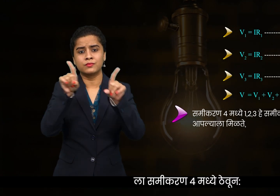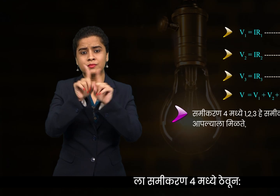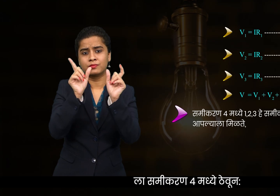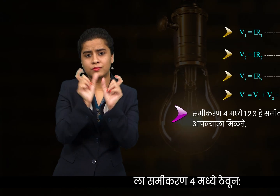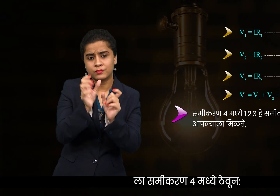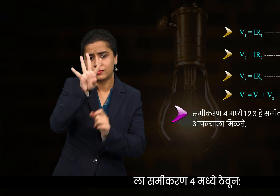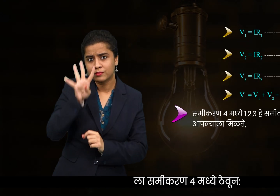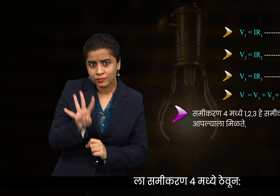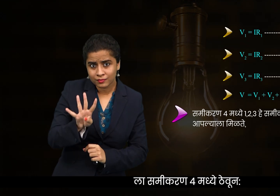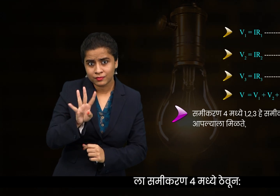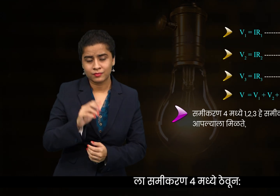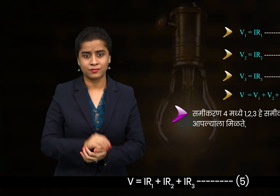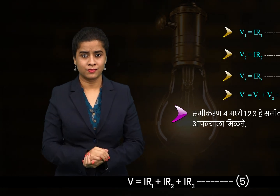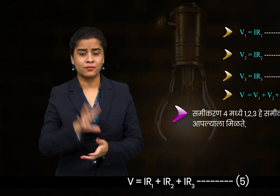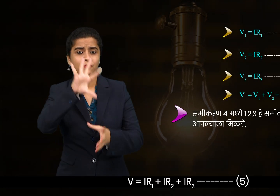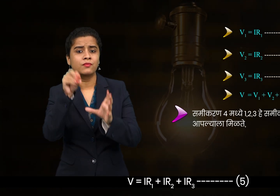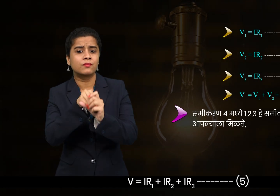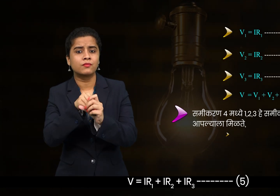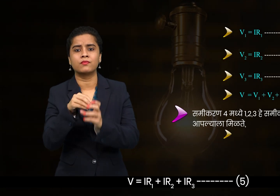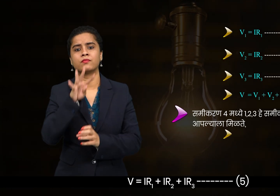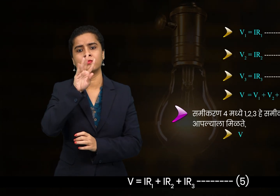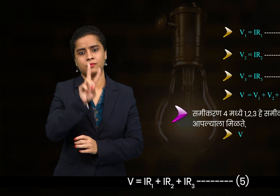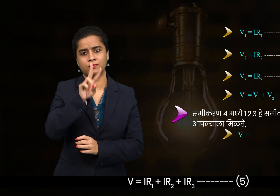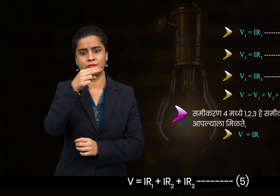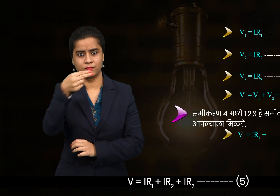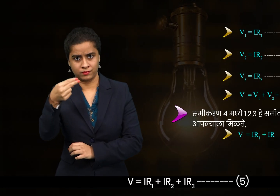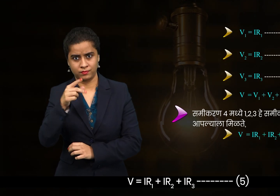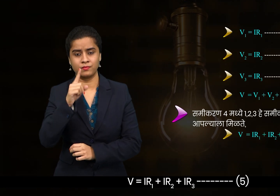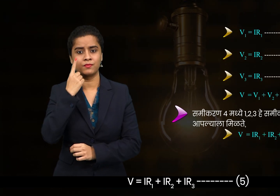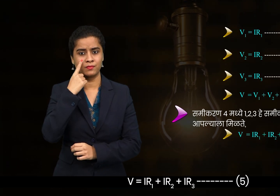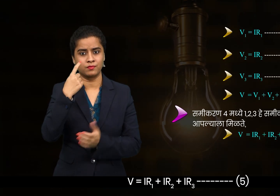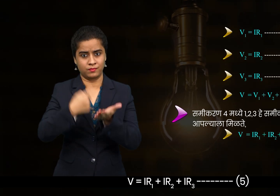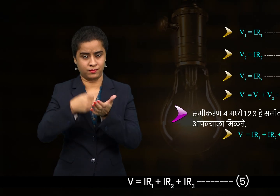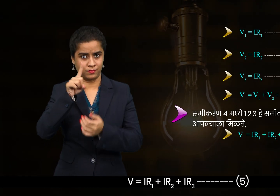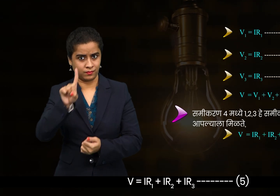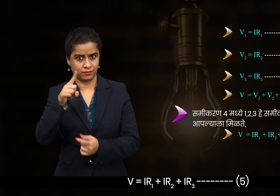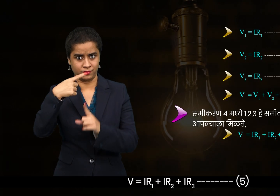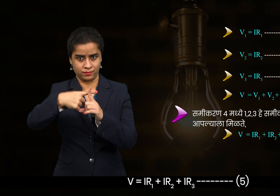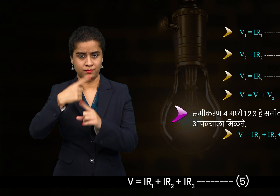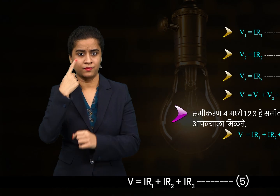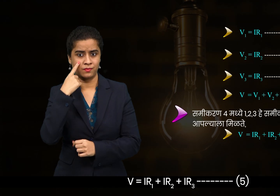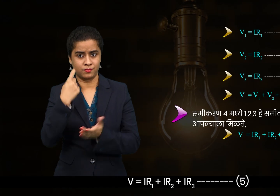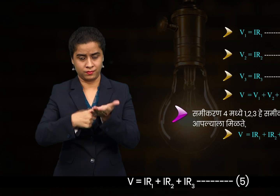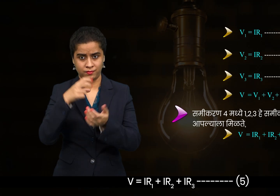ला समीकरण 4 मध्ये ठेवून V is equal to IR1 plus IR2 plus